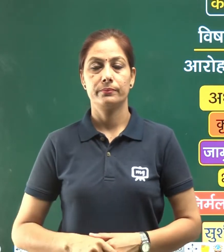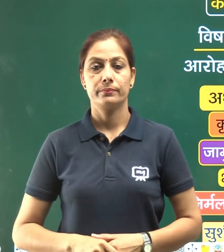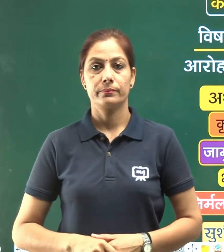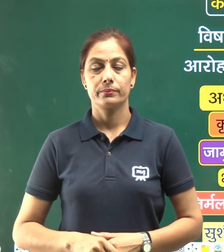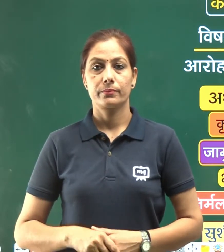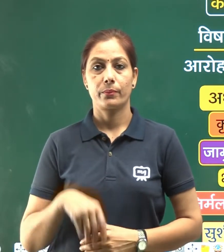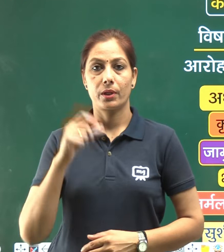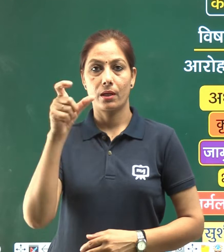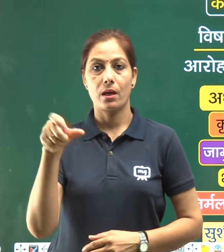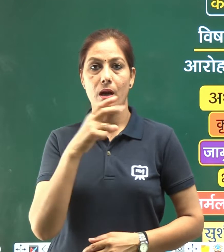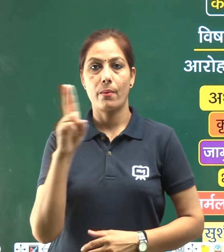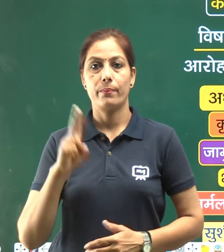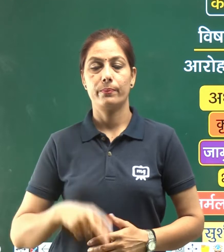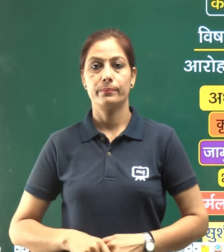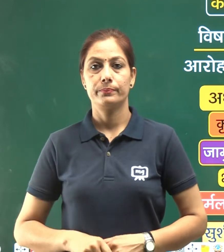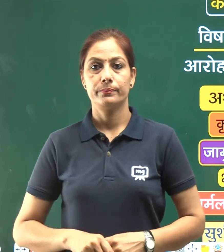कृष्णचंद्र।